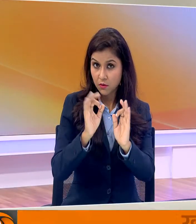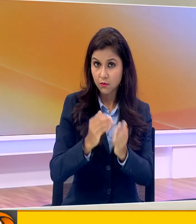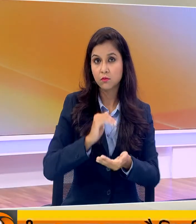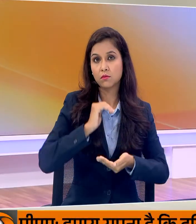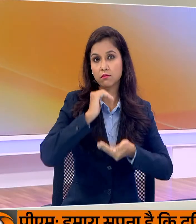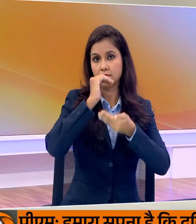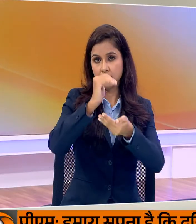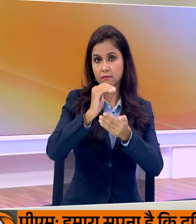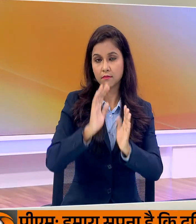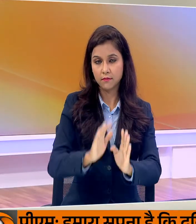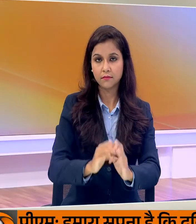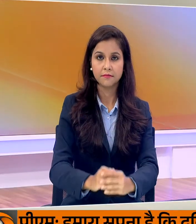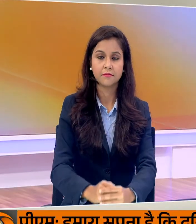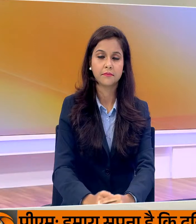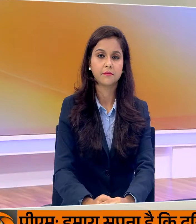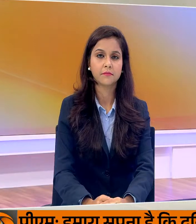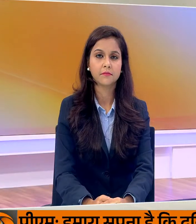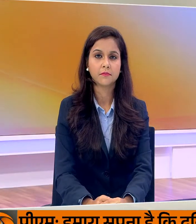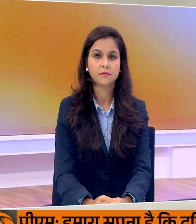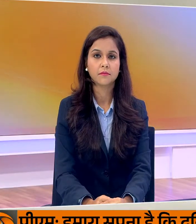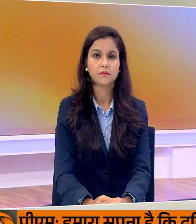है।